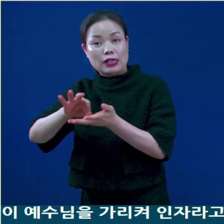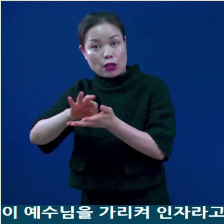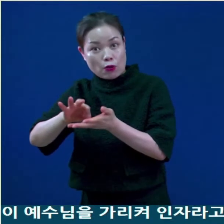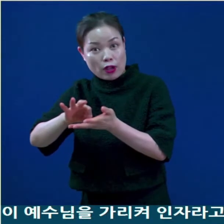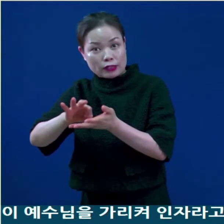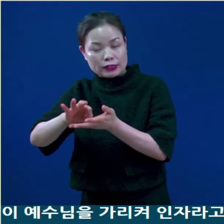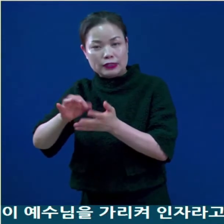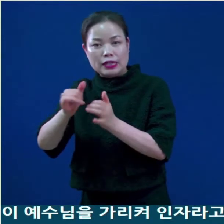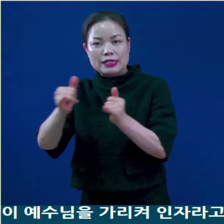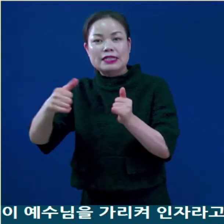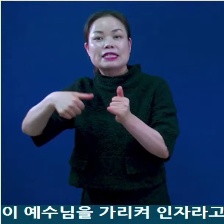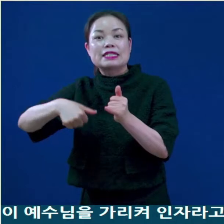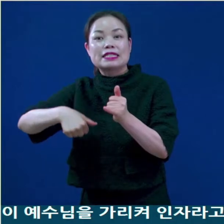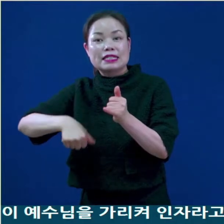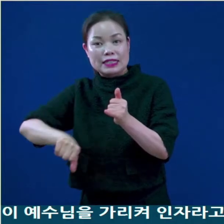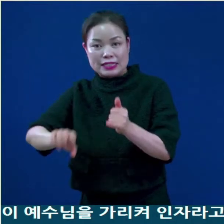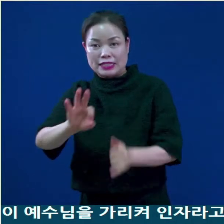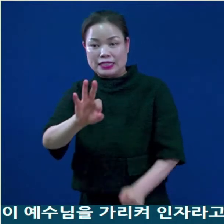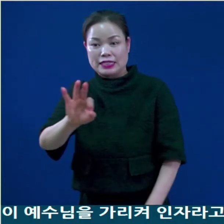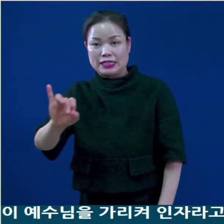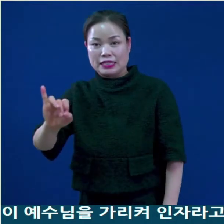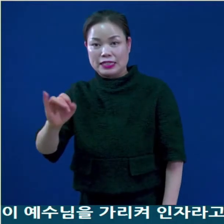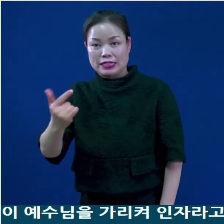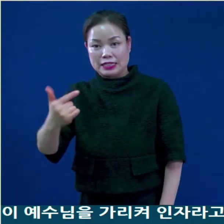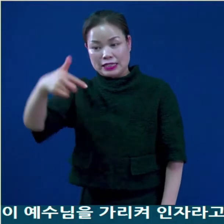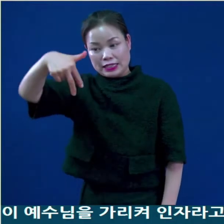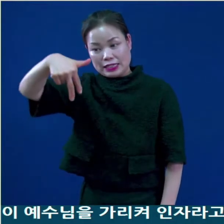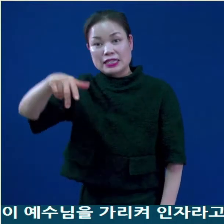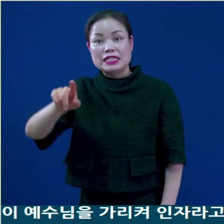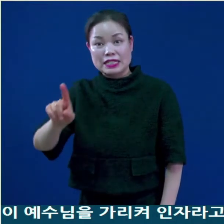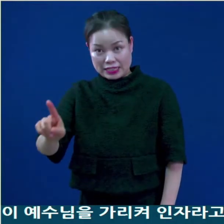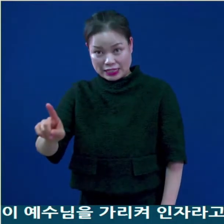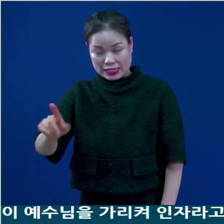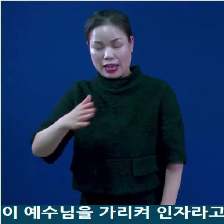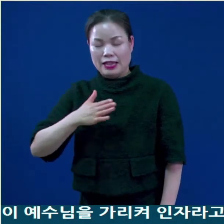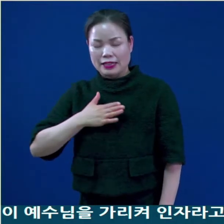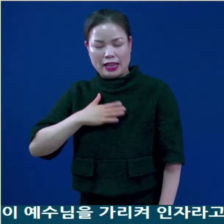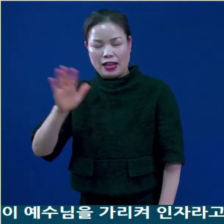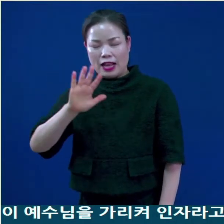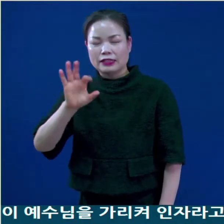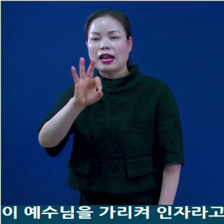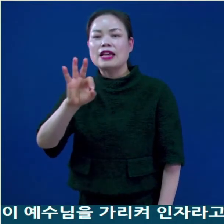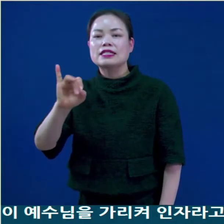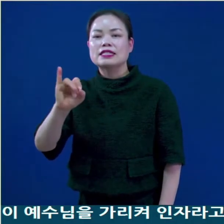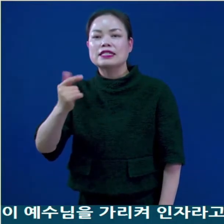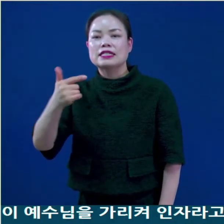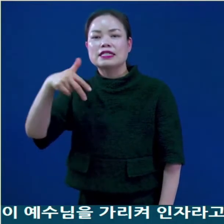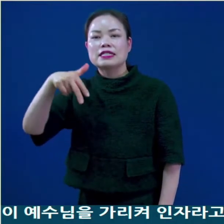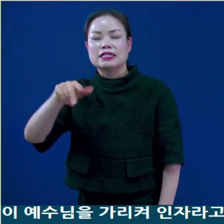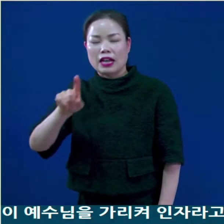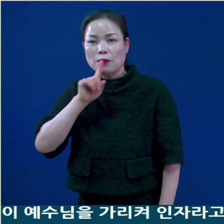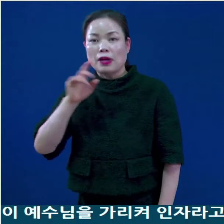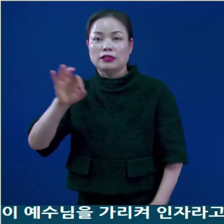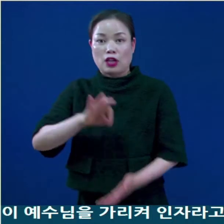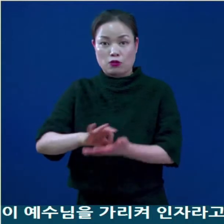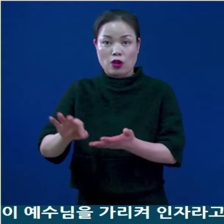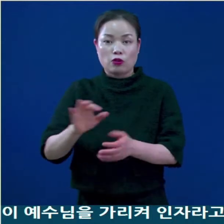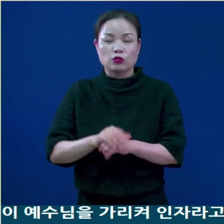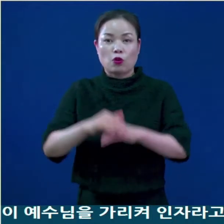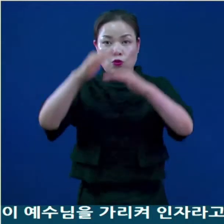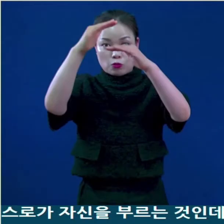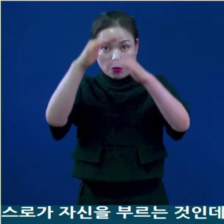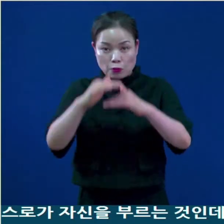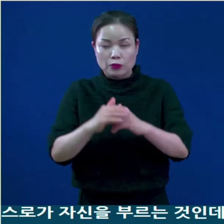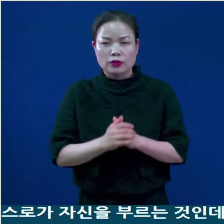용어로 인자, 내가라는 말 대신에 인자가 이렇게 쓸 때가 있고요. 그건 이게 그렇게 중요하지 않습니다. 오늘